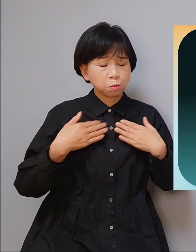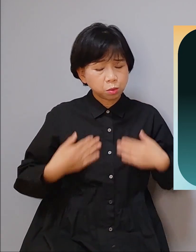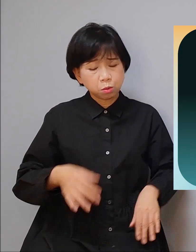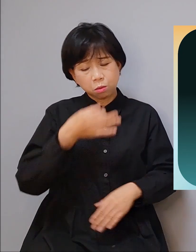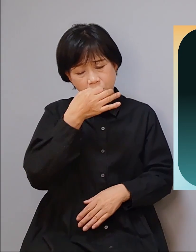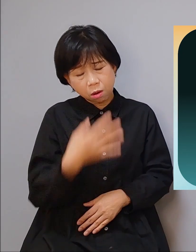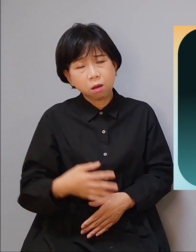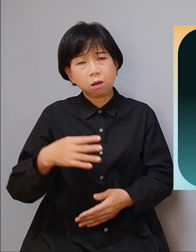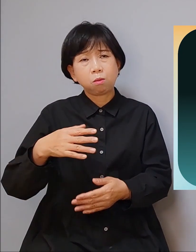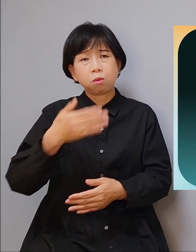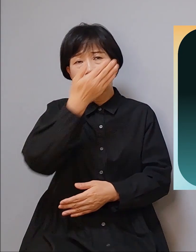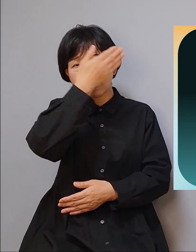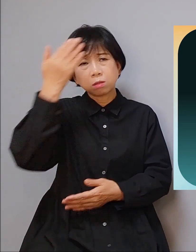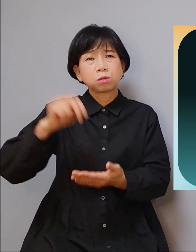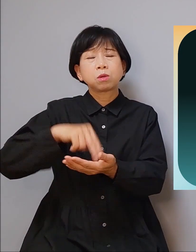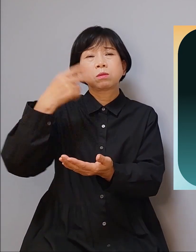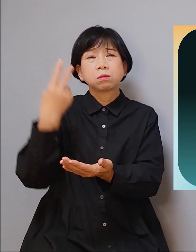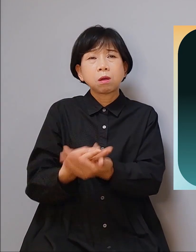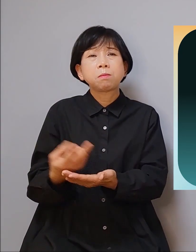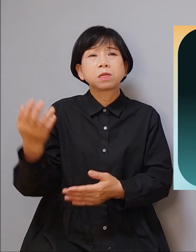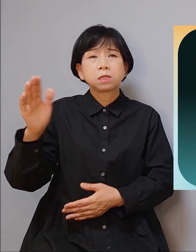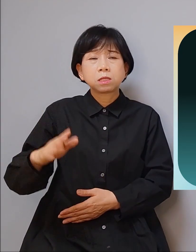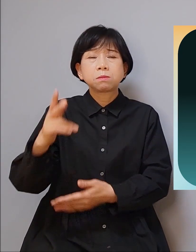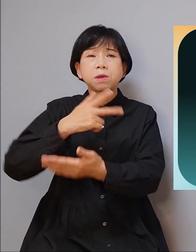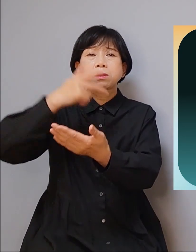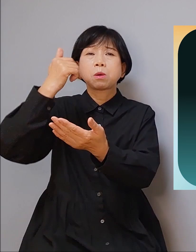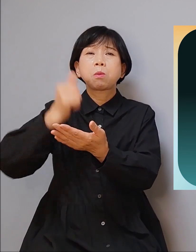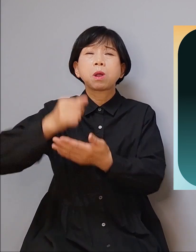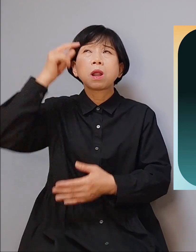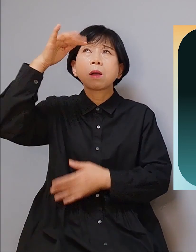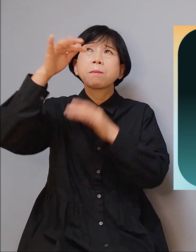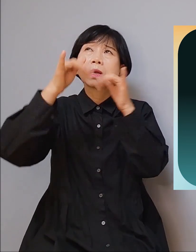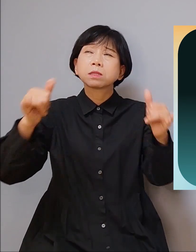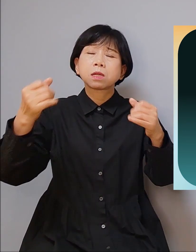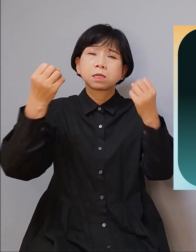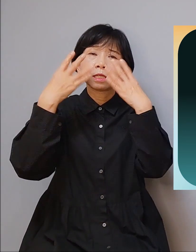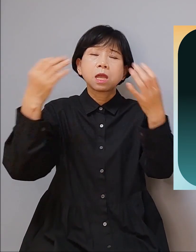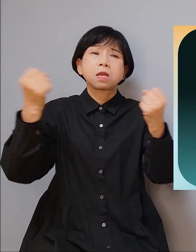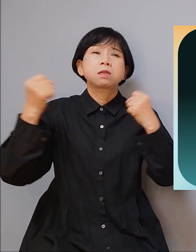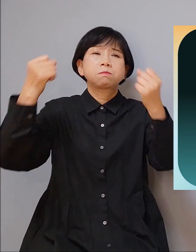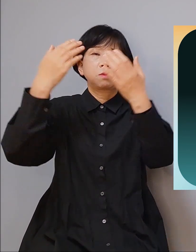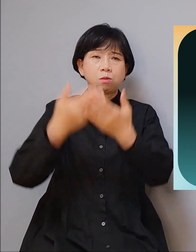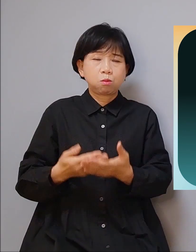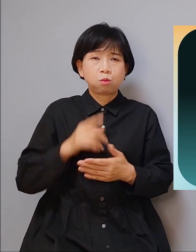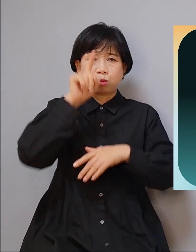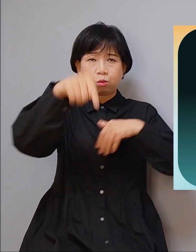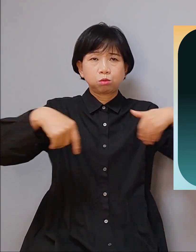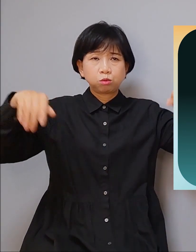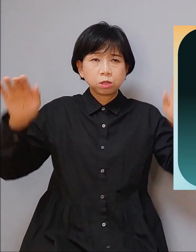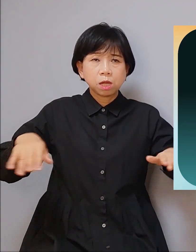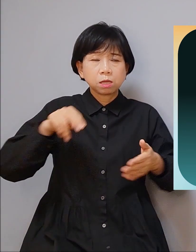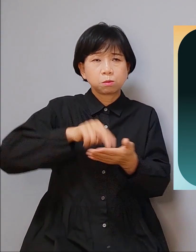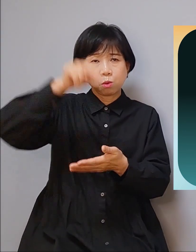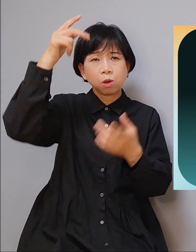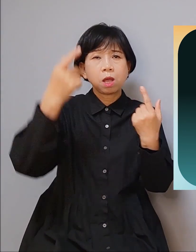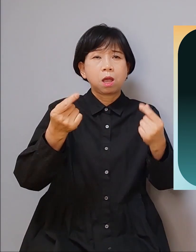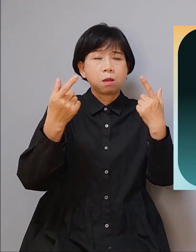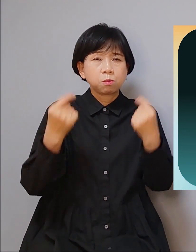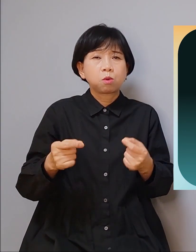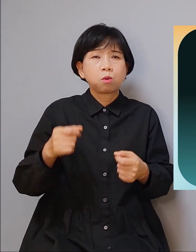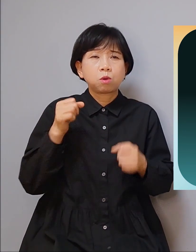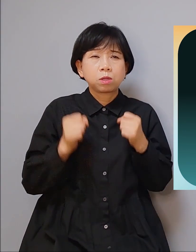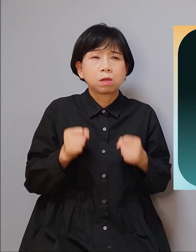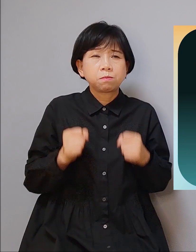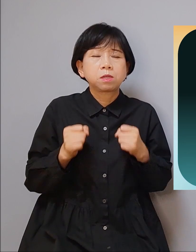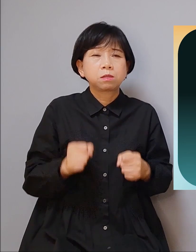곤비하며 장정이라도 넘어지며 쓰러지되 오직 여호와를 앙망하는 자는 새 힘을 얻으리니 독수리가 날개치며 올라감 같을 것이요